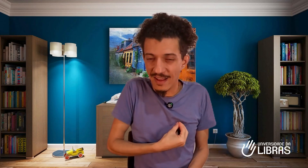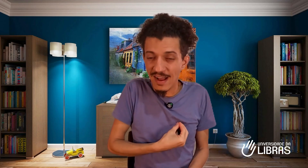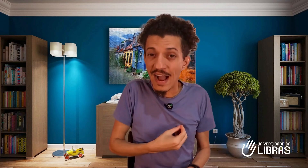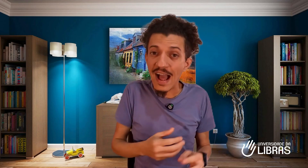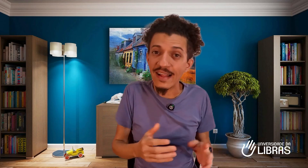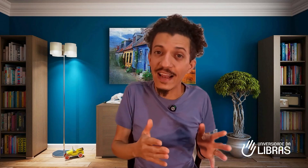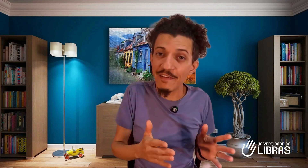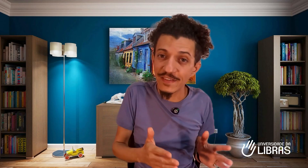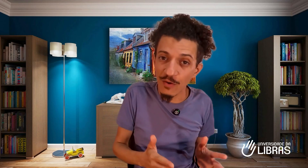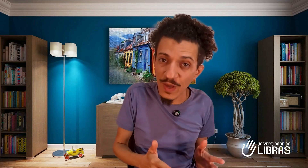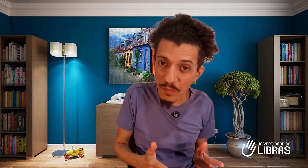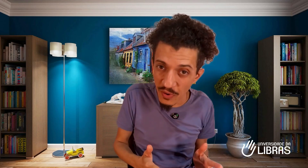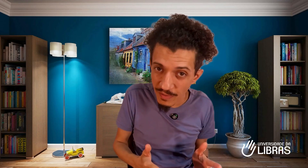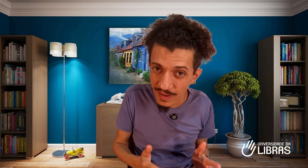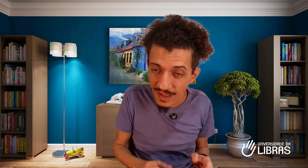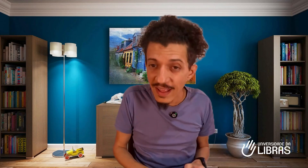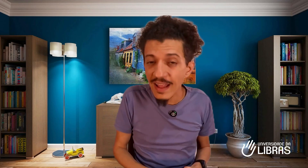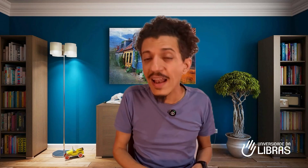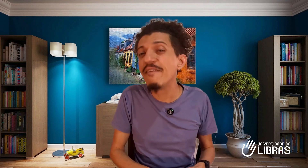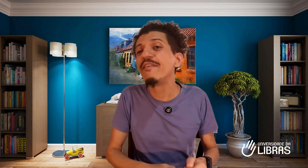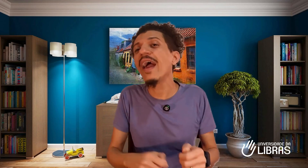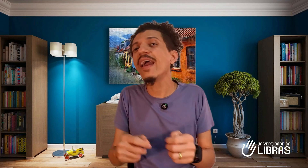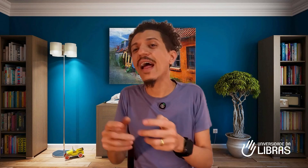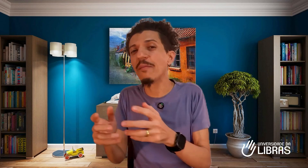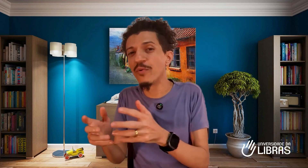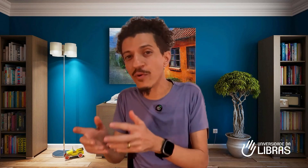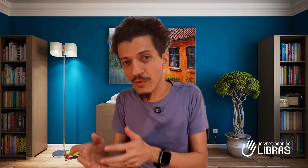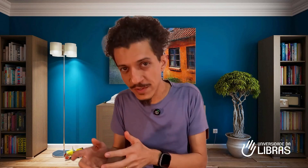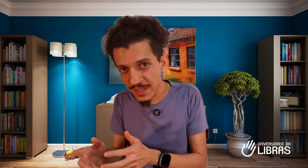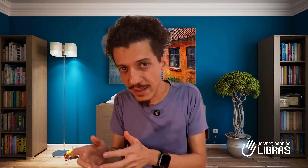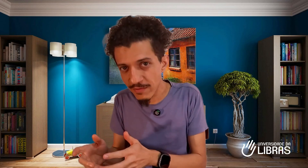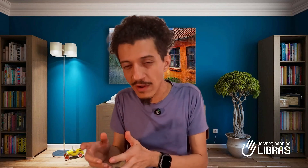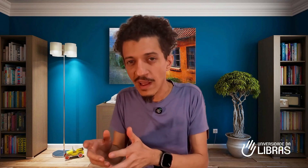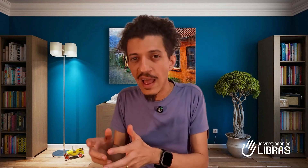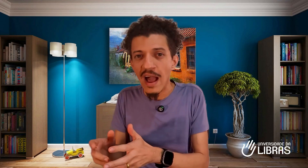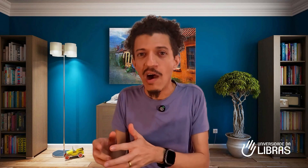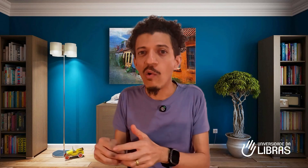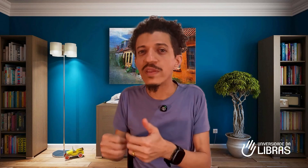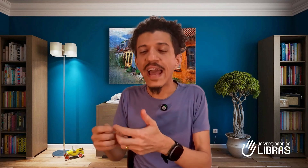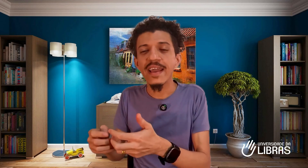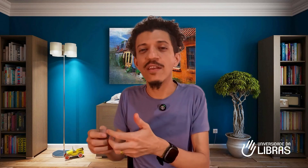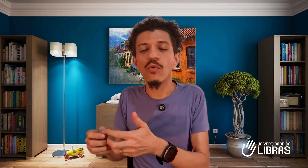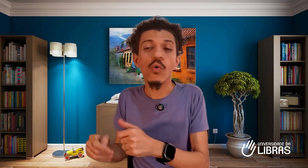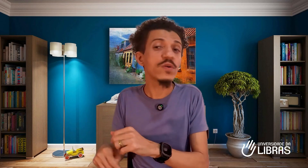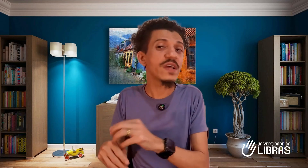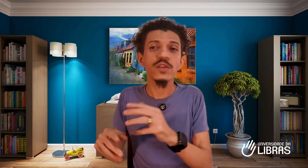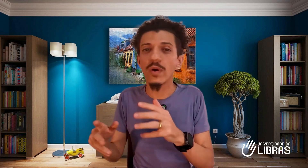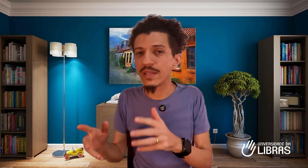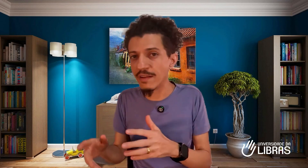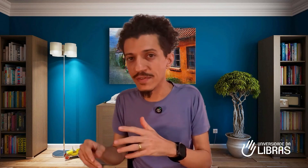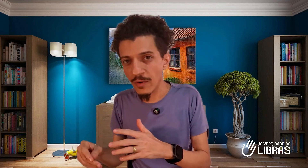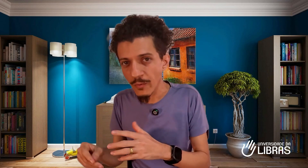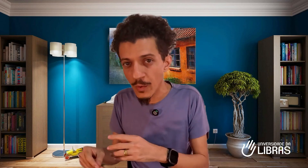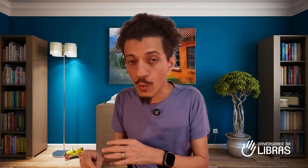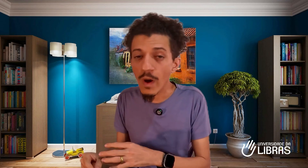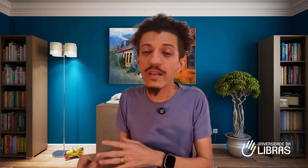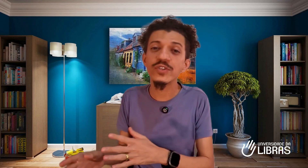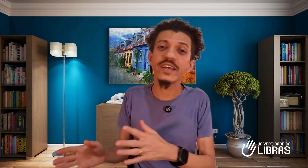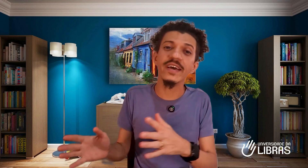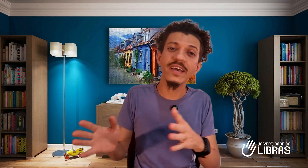A televisão quebrou, levei ela para o conserto, o técnico consertou a televisão Quando eu cheguei em